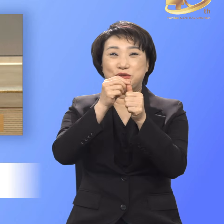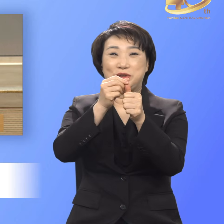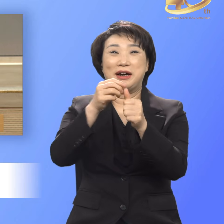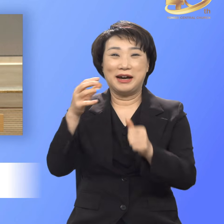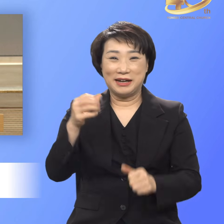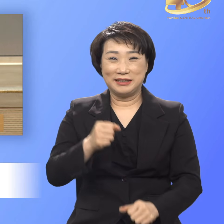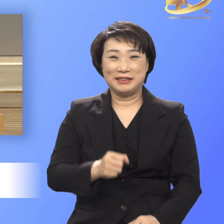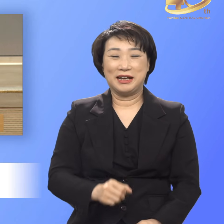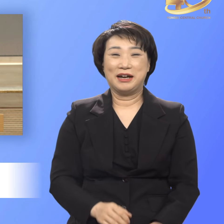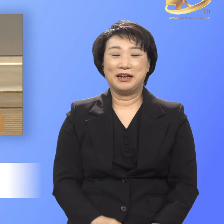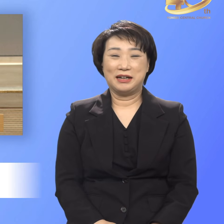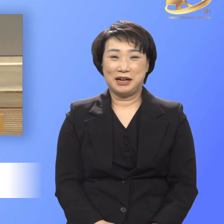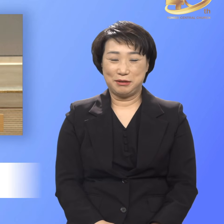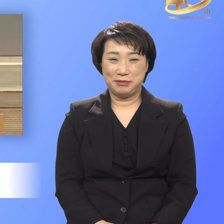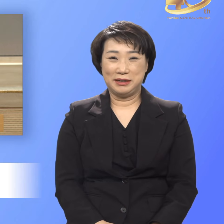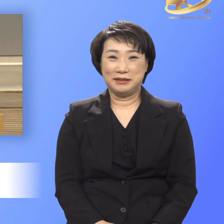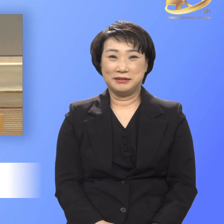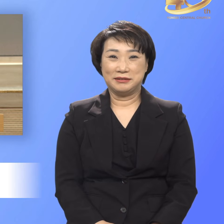구원이 있다.